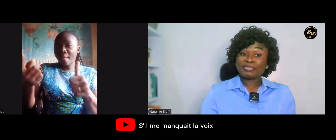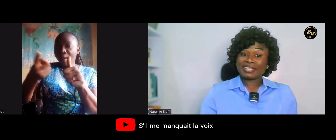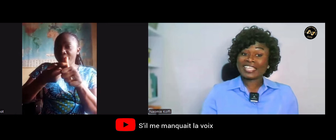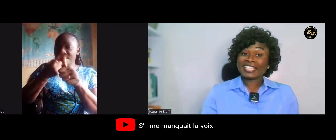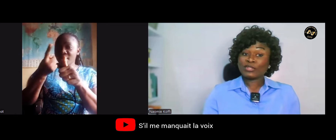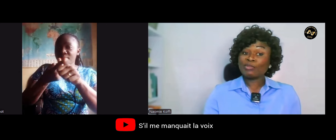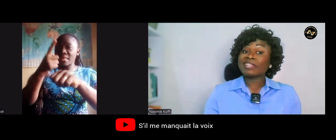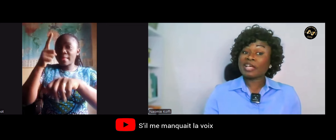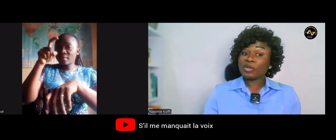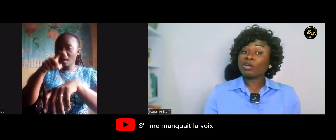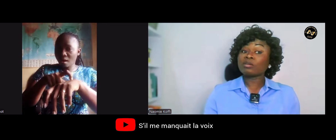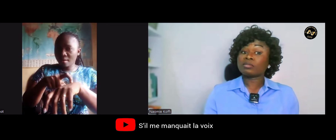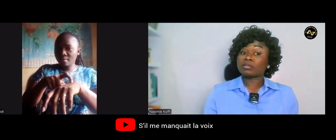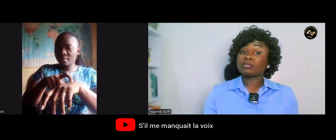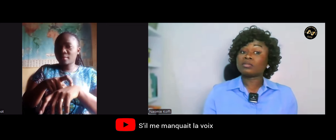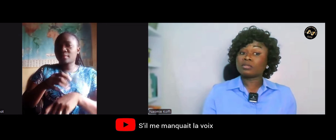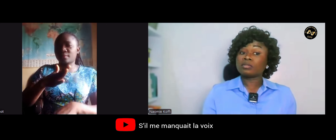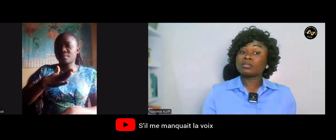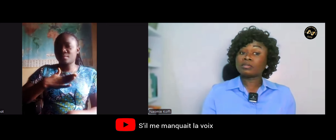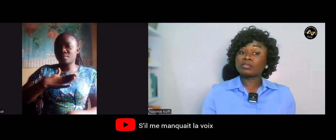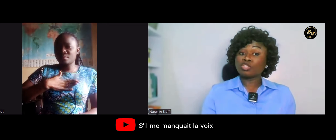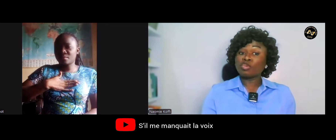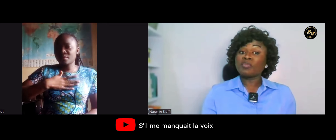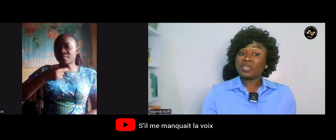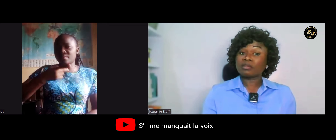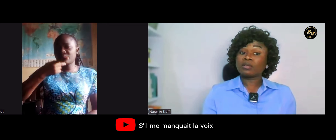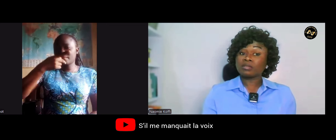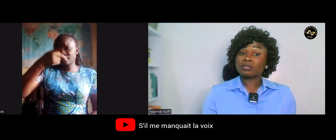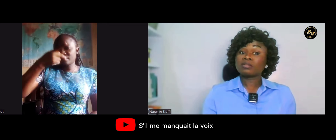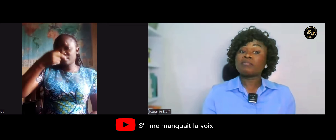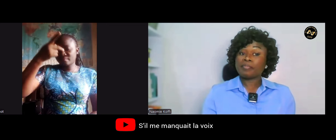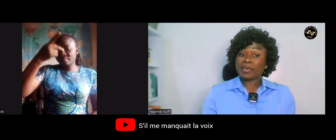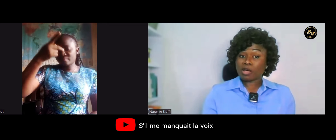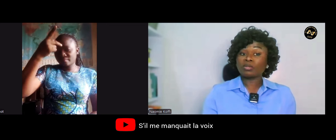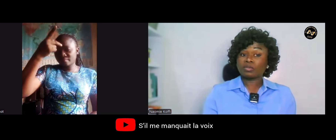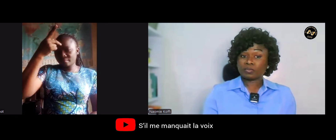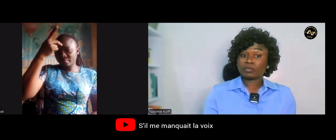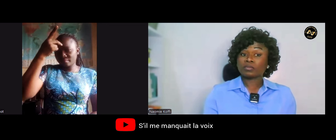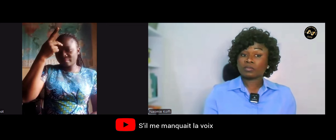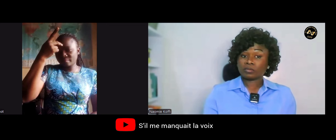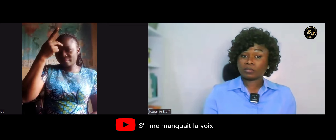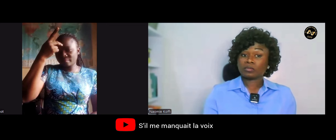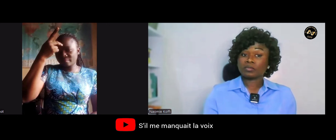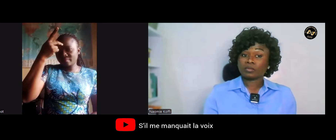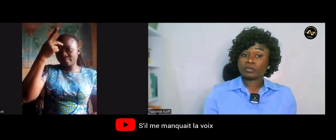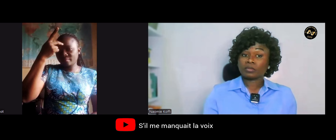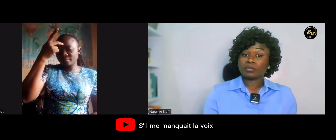Merci pour la question. D'abord, dans un premier temps, mes parents,